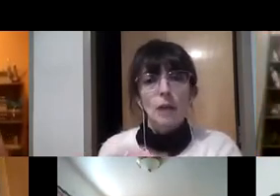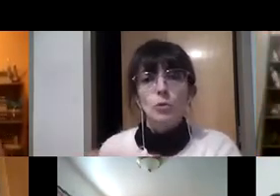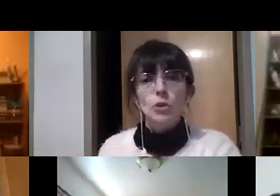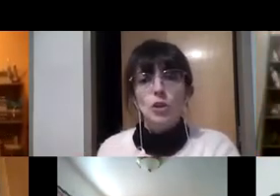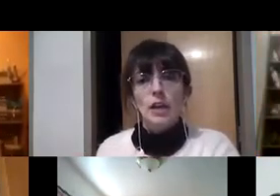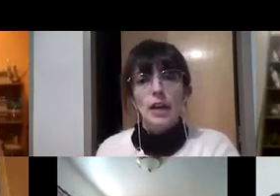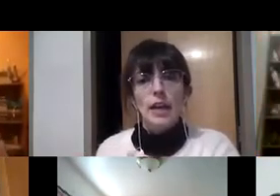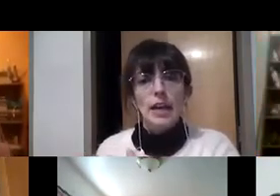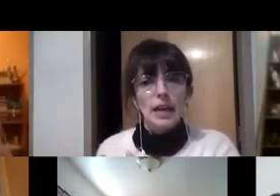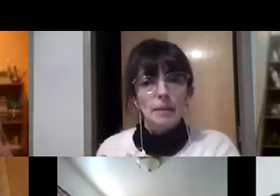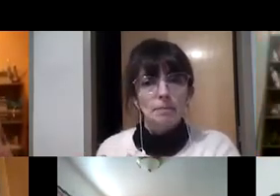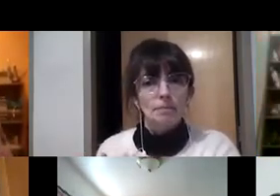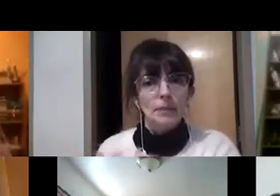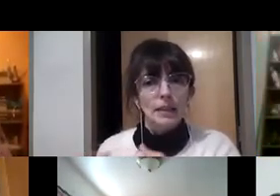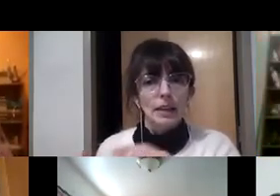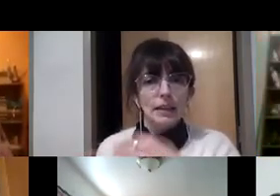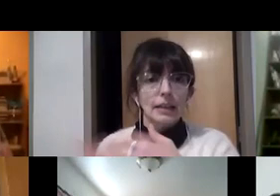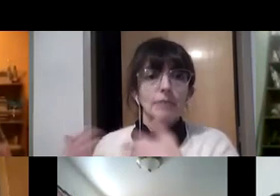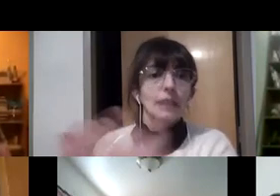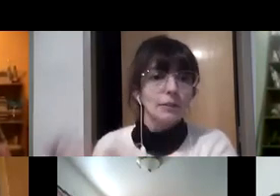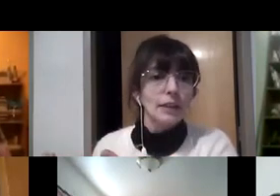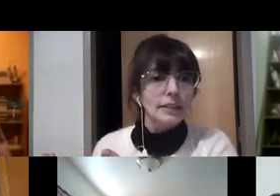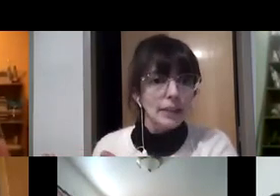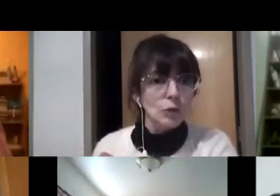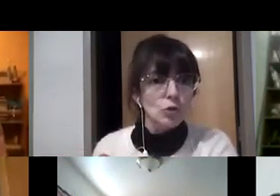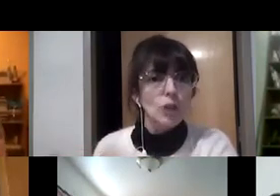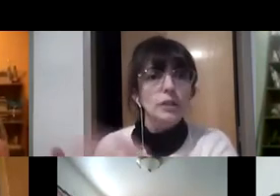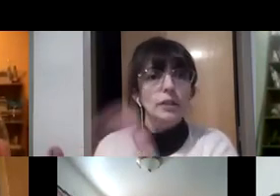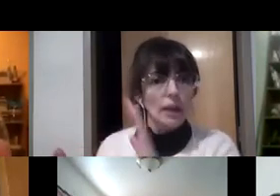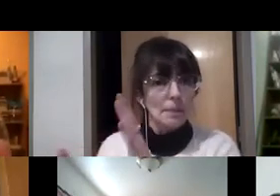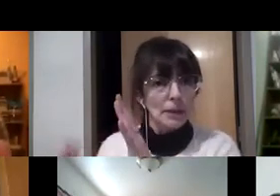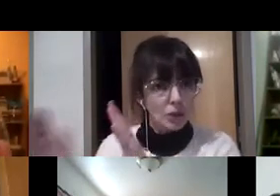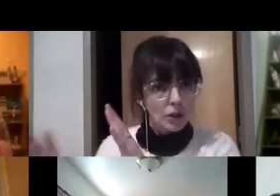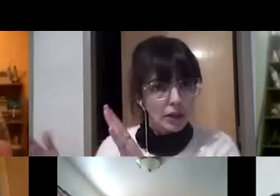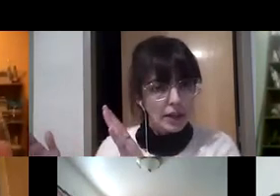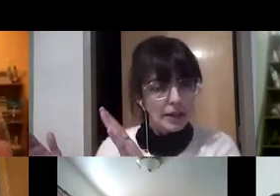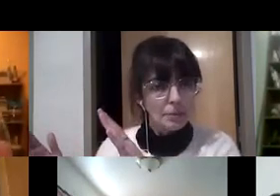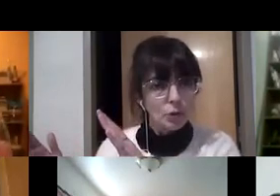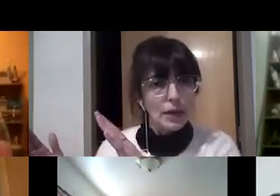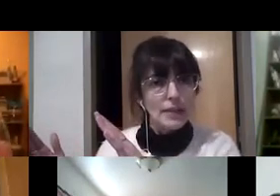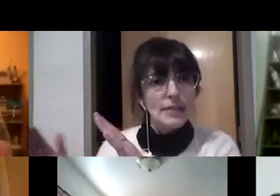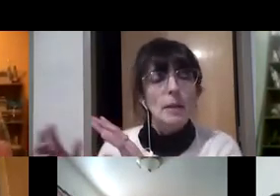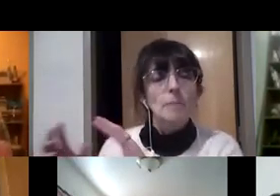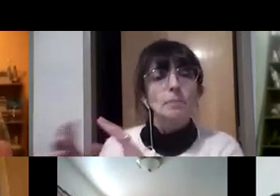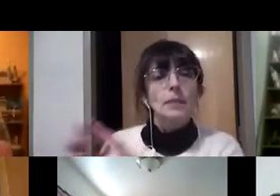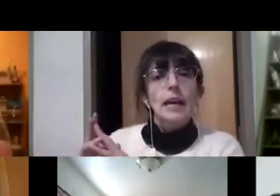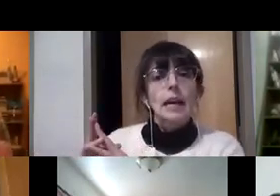términos hay muchos que le faltan traducción español,